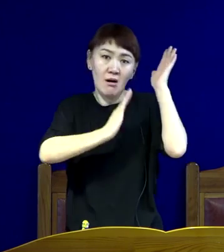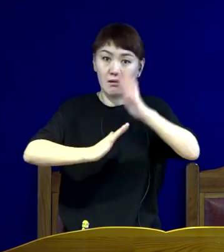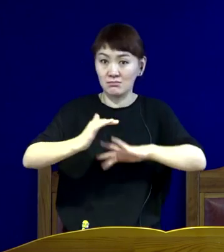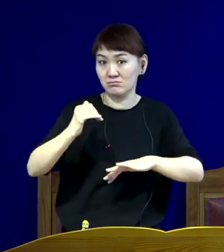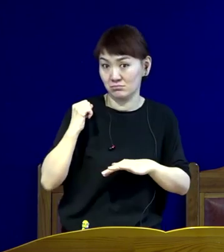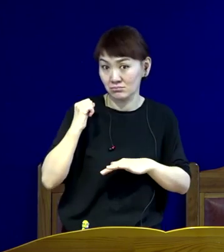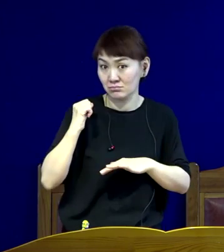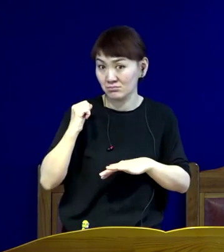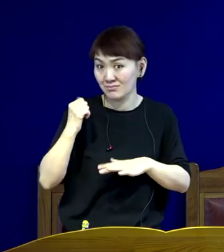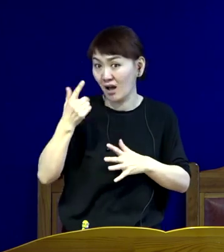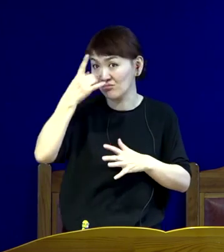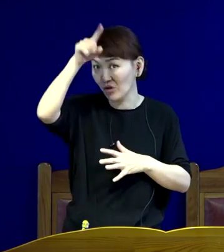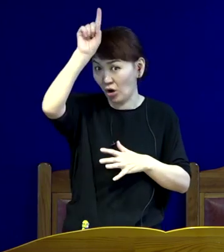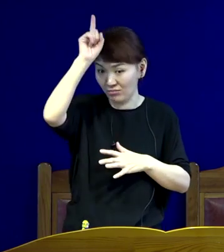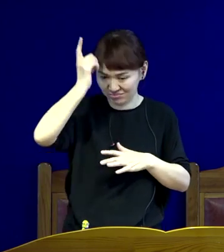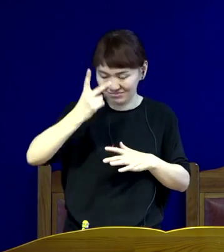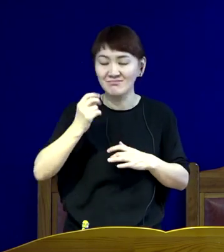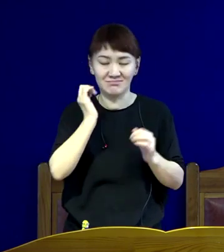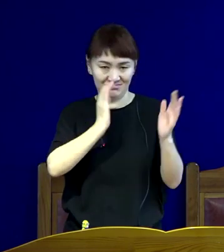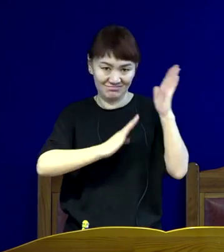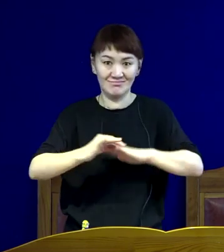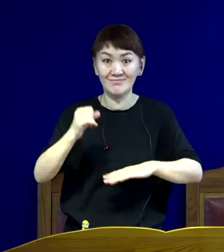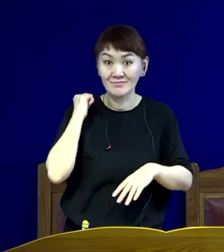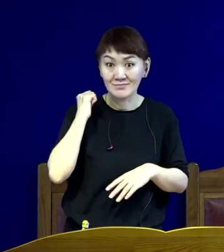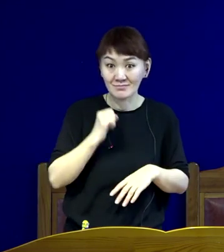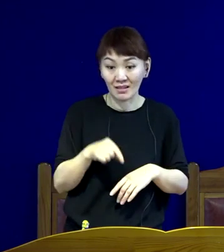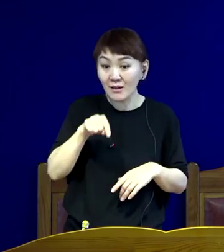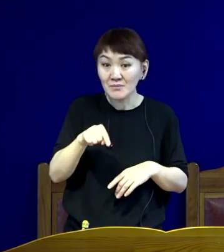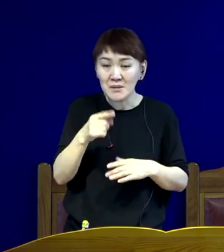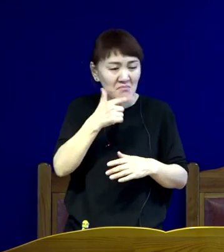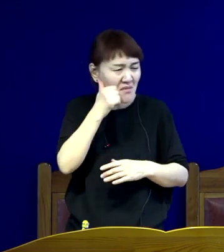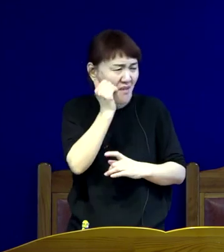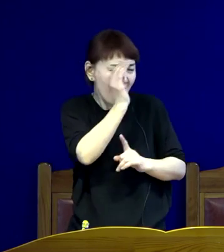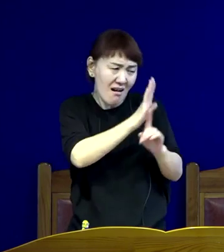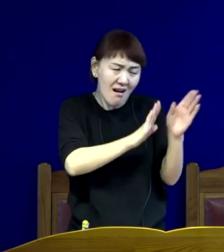нөхөр би биенээ хайрлаж чадах арга.